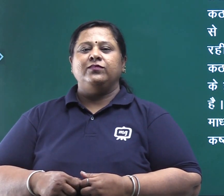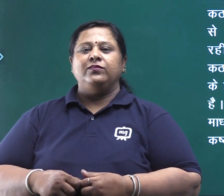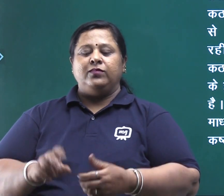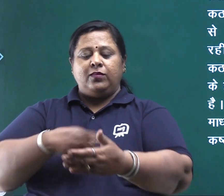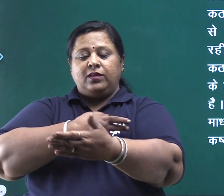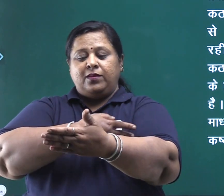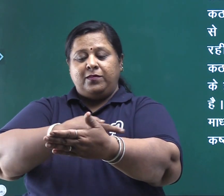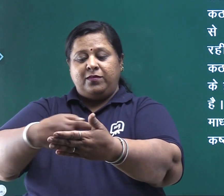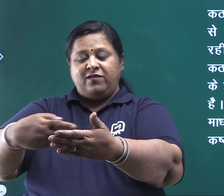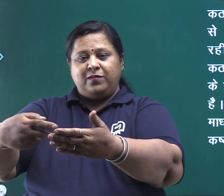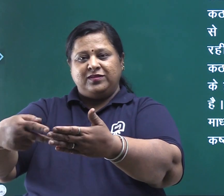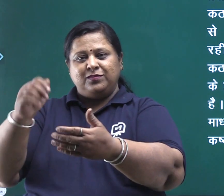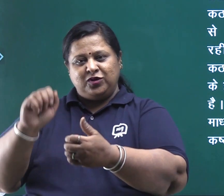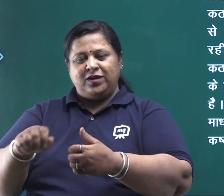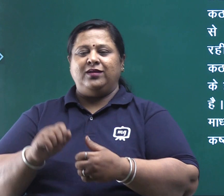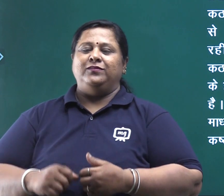भवानी प्रसाद मिश्र हैं।